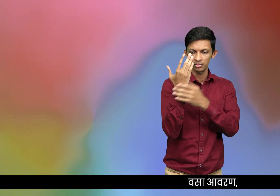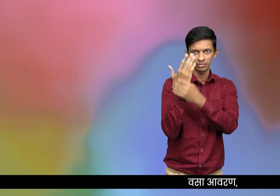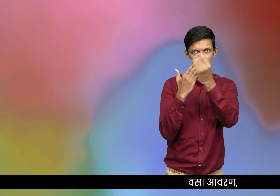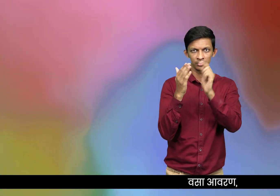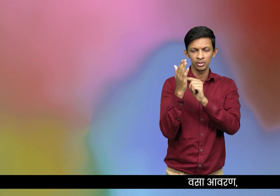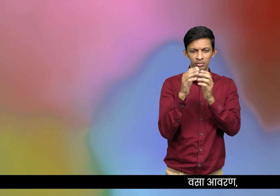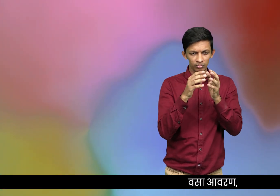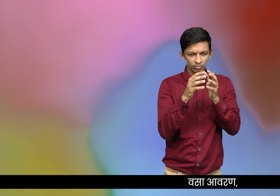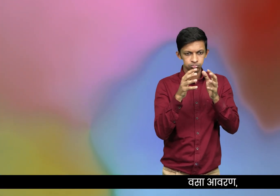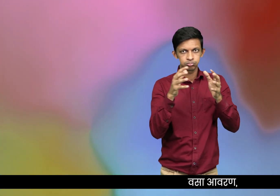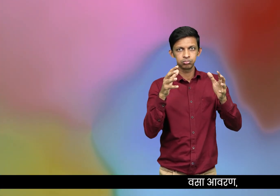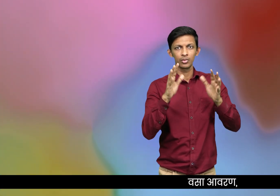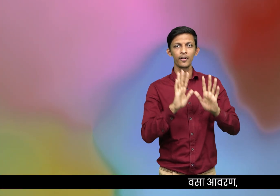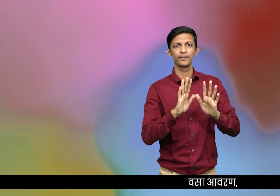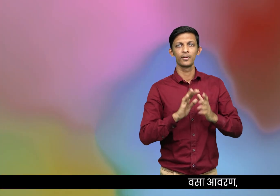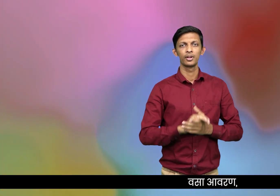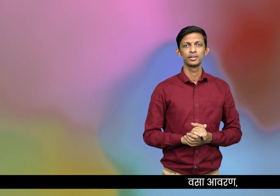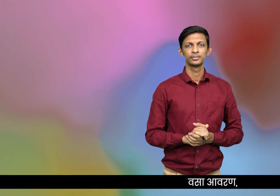वसा आवरण